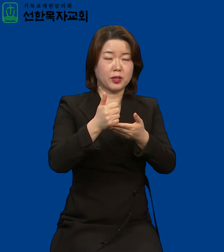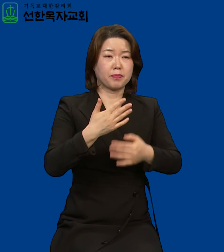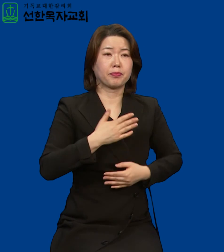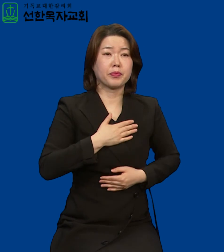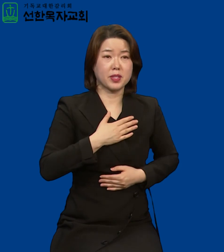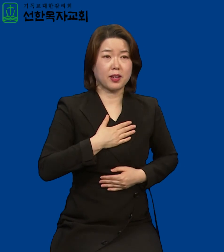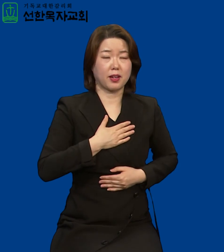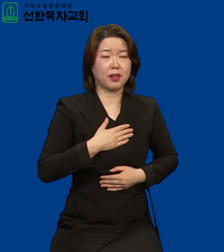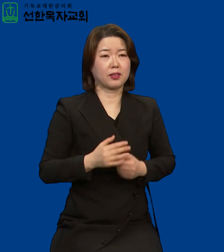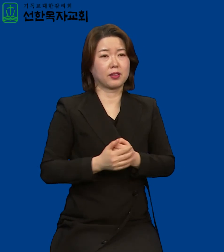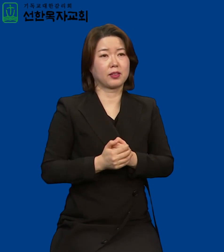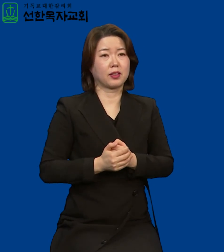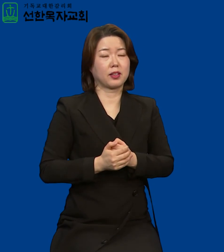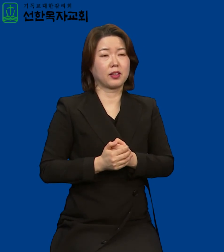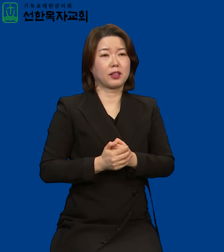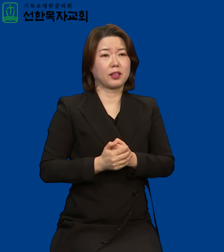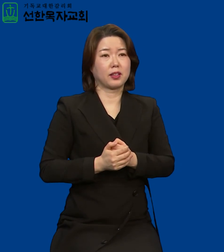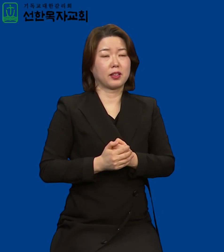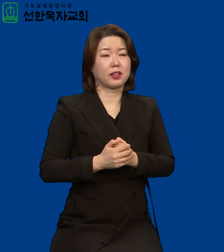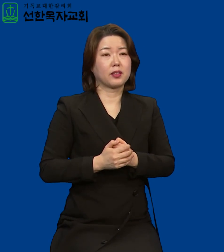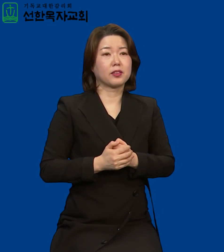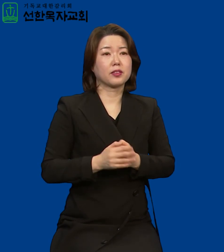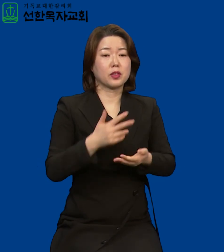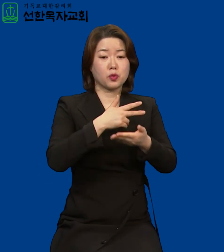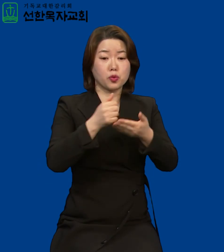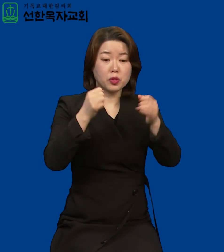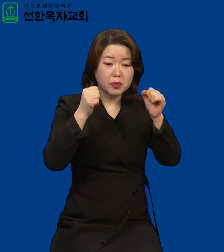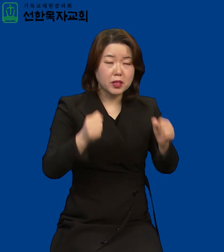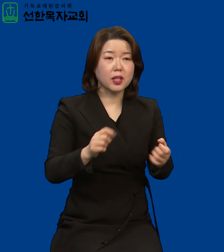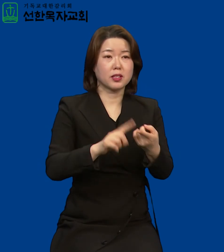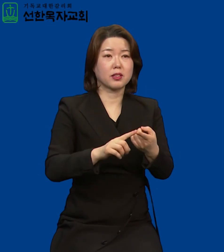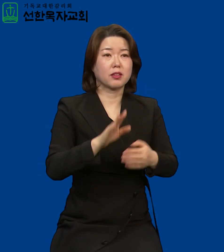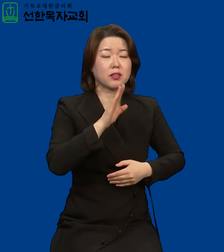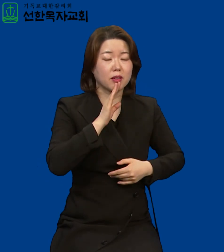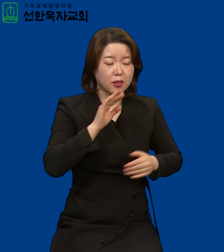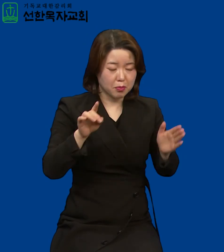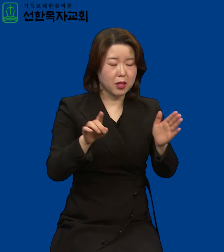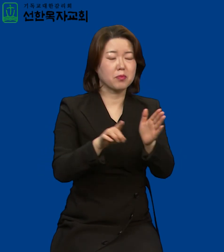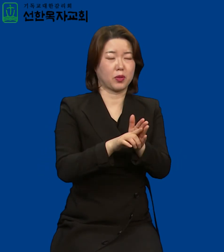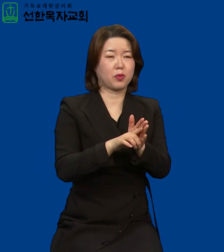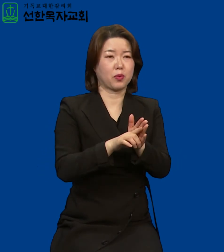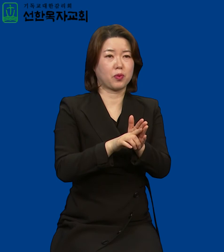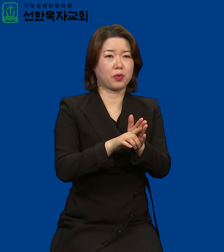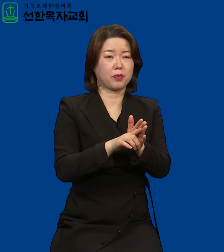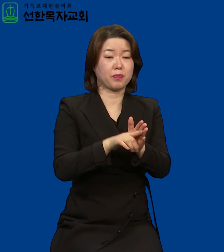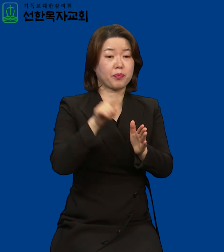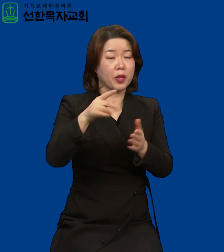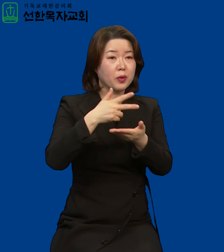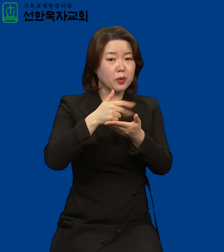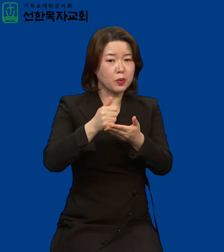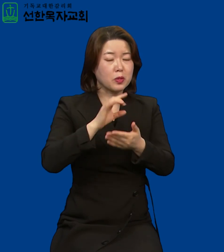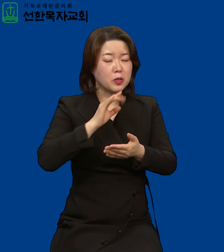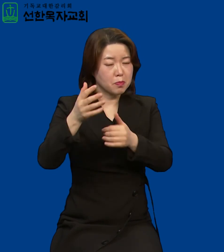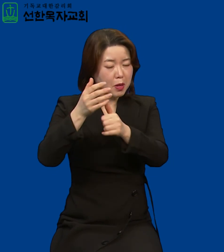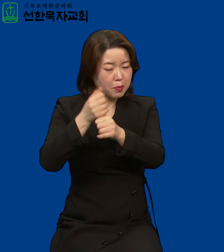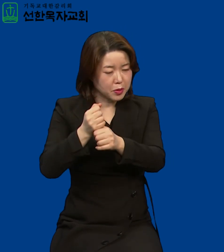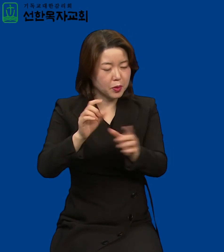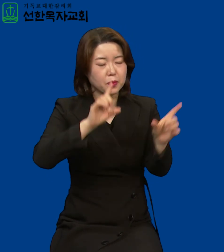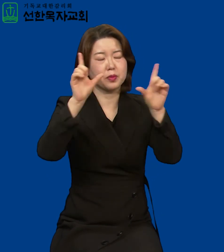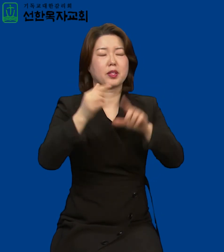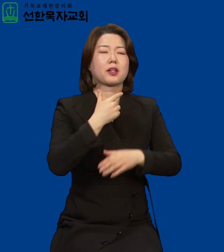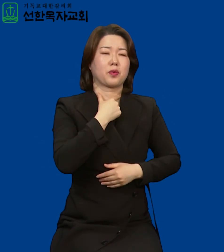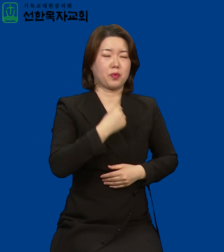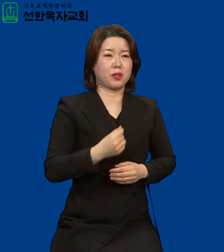제가 제 안에 주님이 계신 것을 정말 믿고 그 주님만 붙잡고 제가 살기